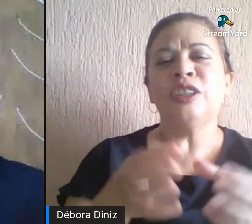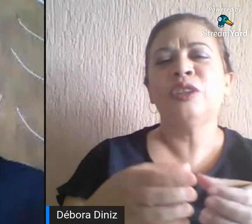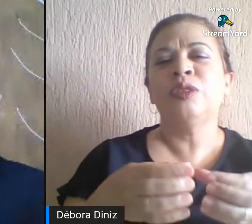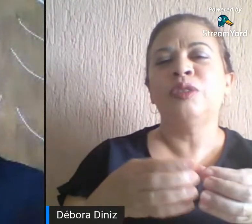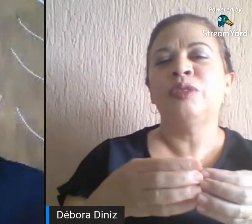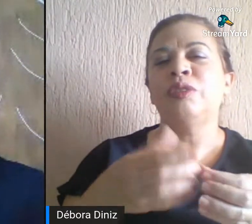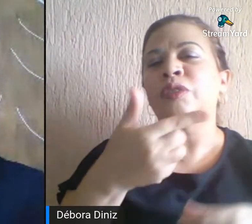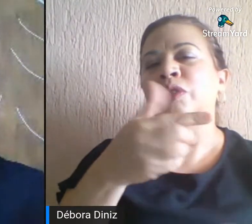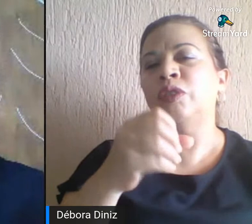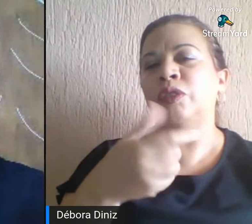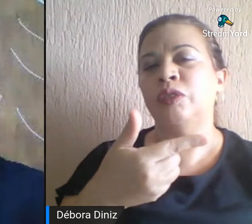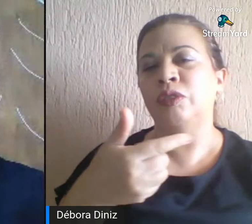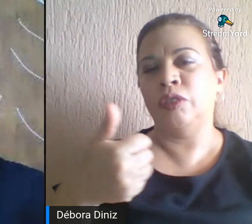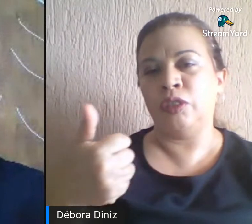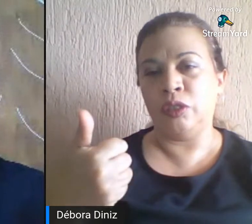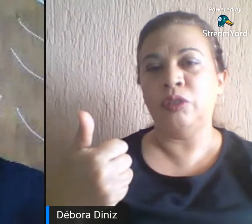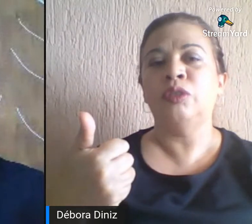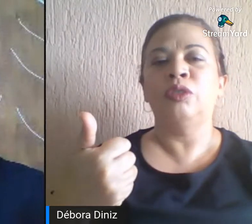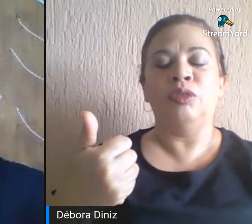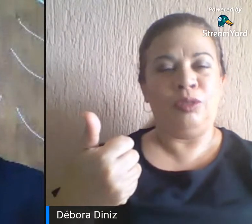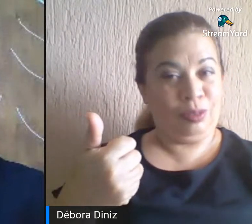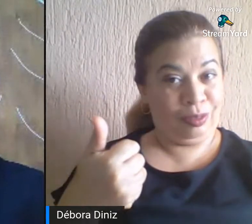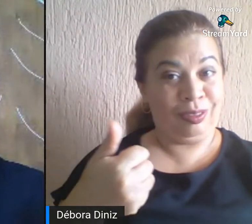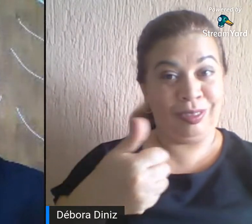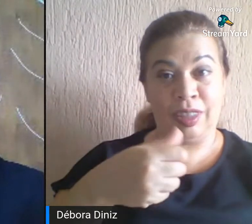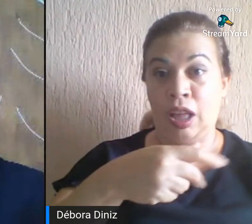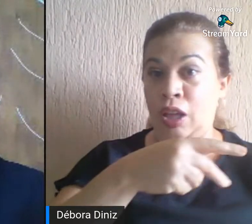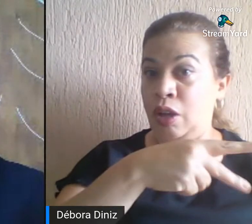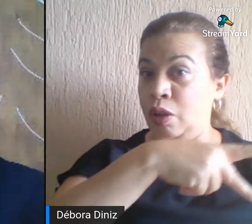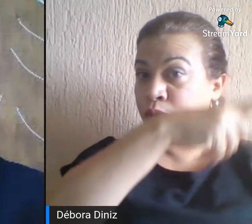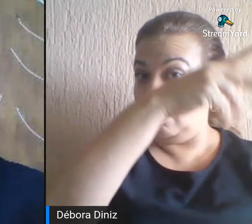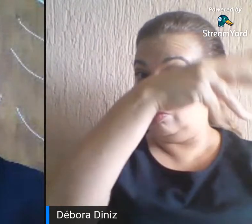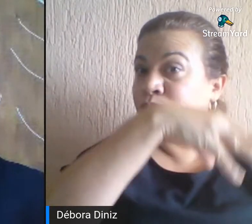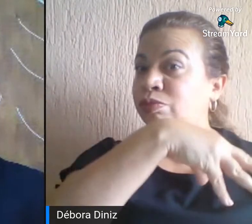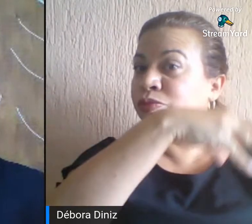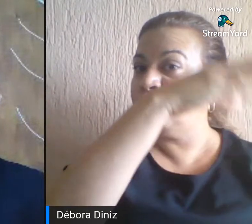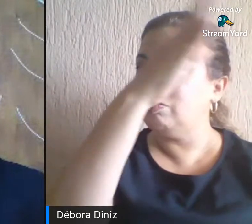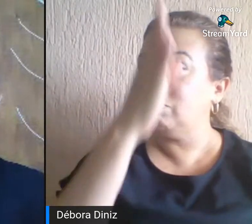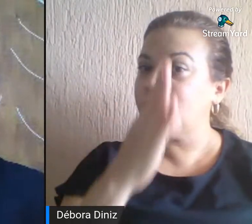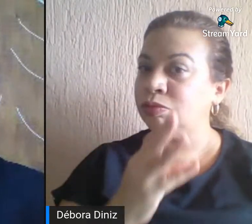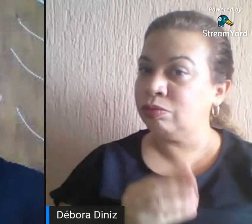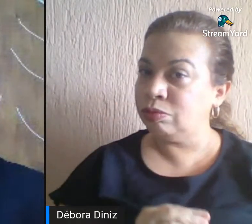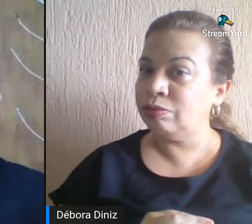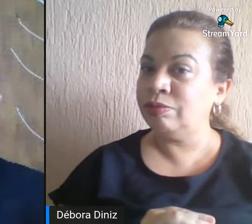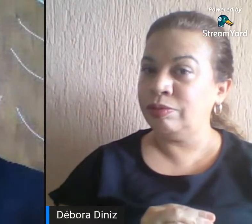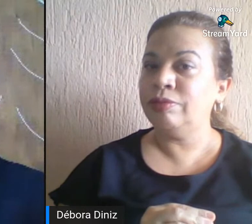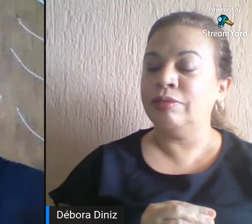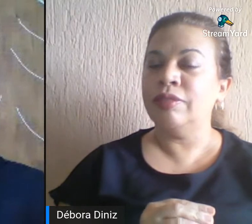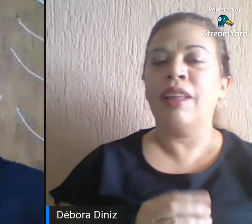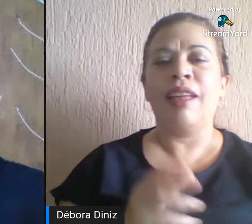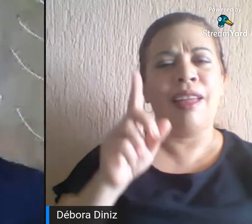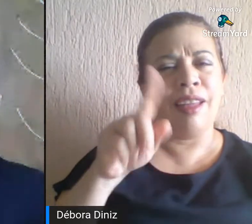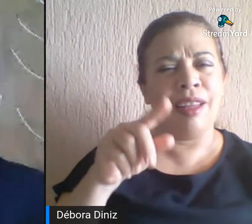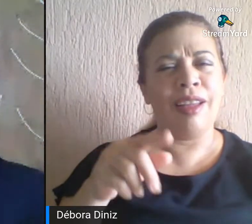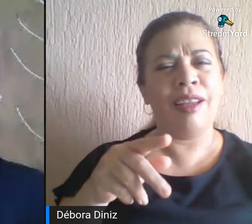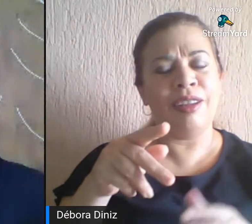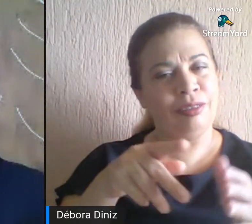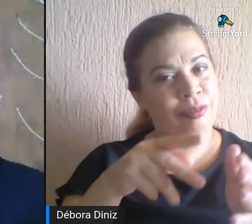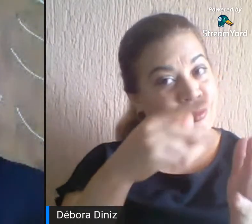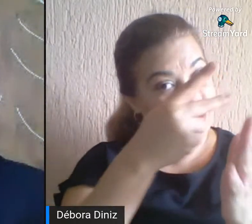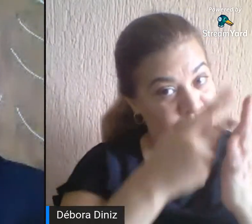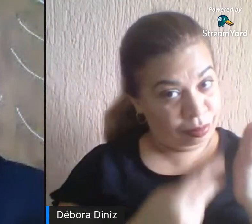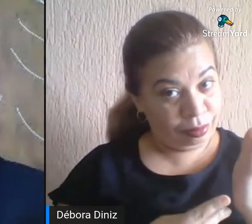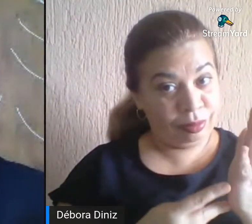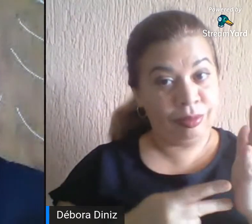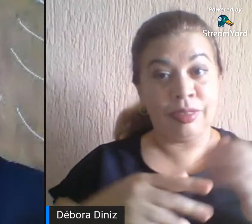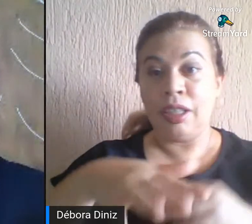do Programa Nacional de Educação Profissional e Tecnológica, o PROFECT. O PROFECT é um programa em rede